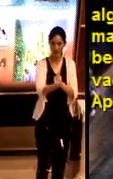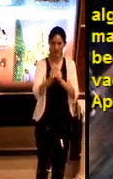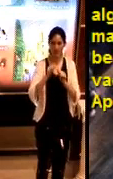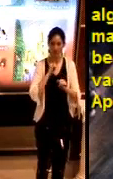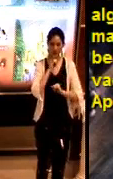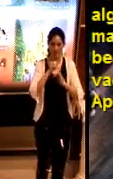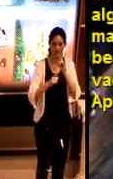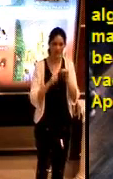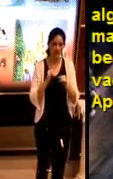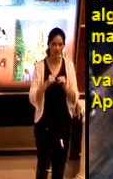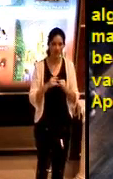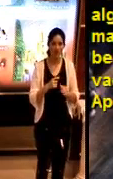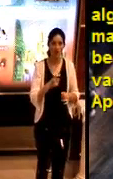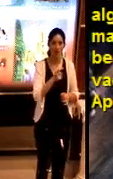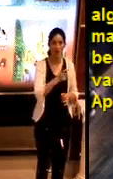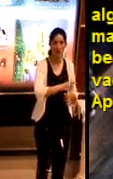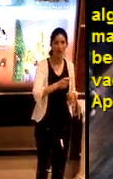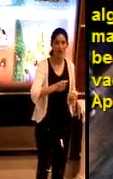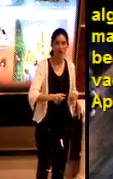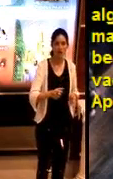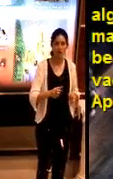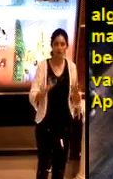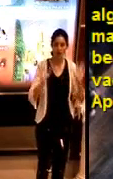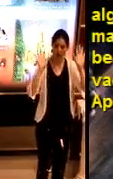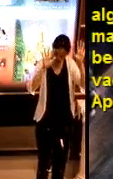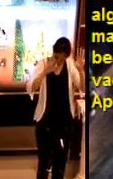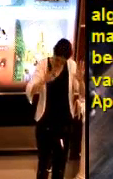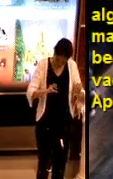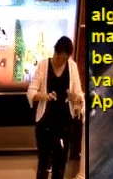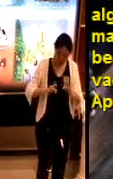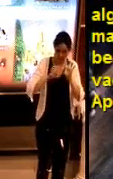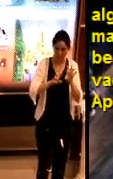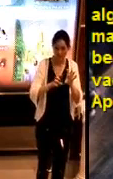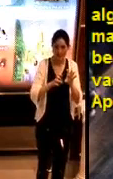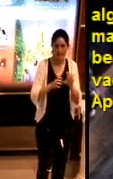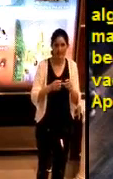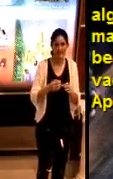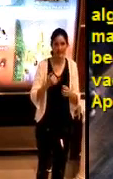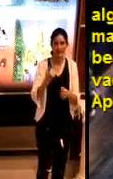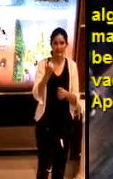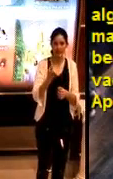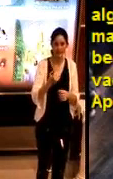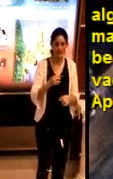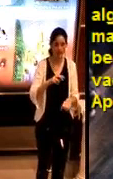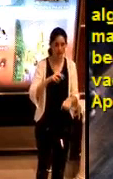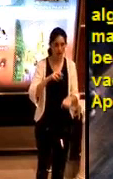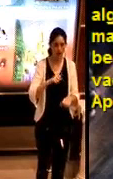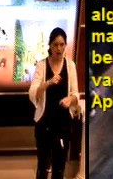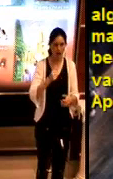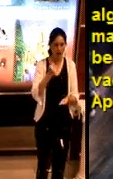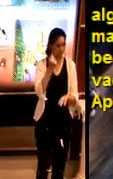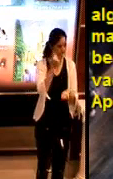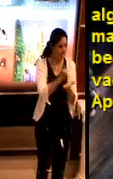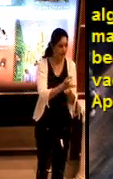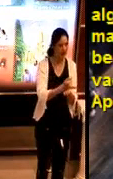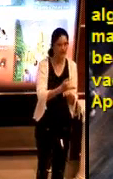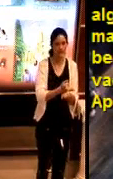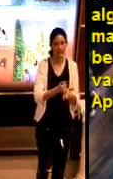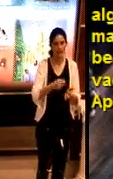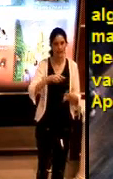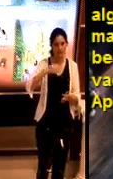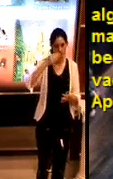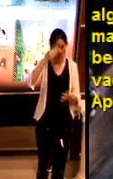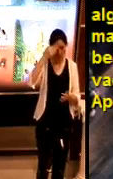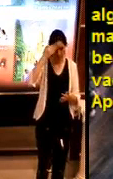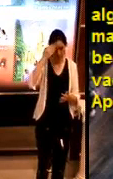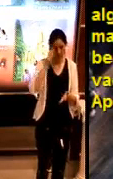Si alguno adora a la bestia y a su imagen y recibe la marca en su frente o en su mano, él también beberá del vino de